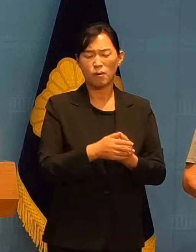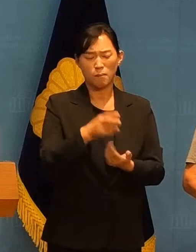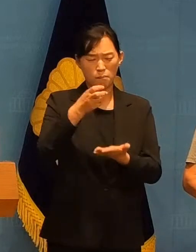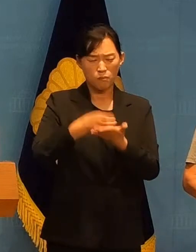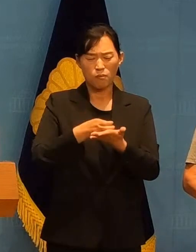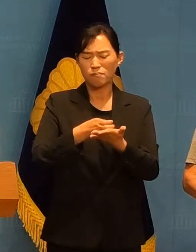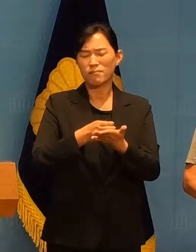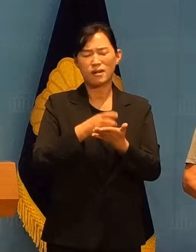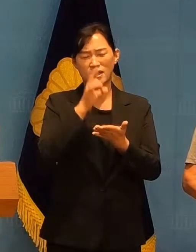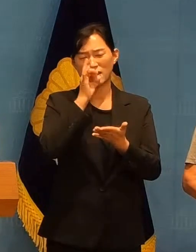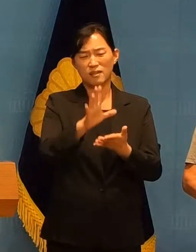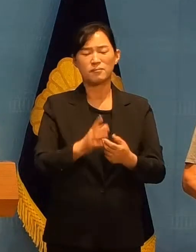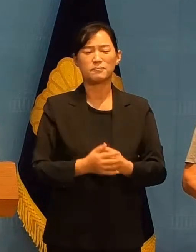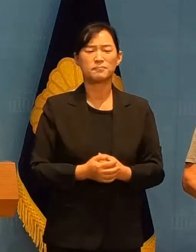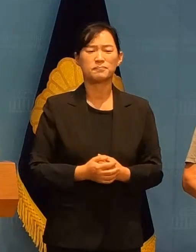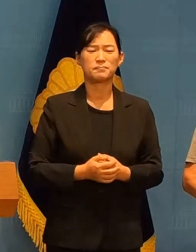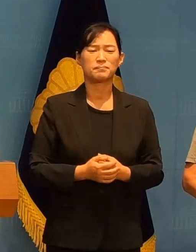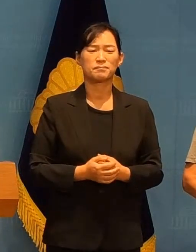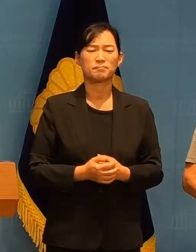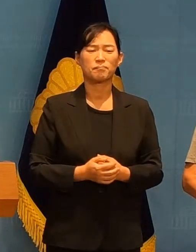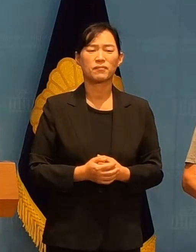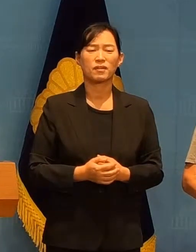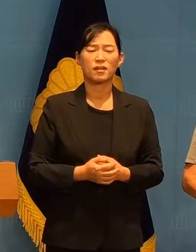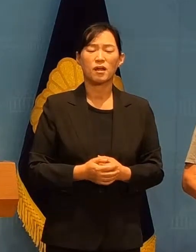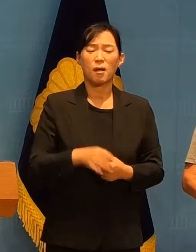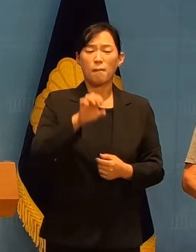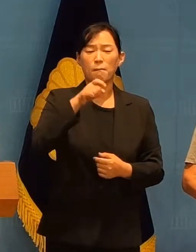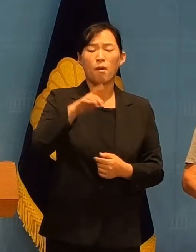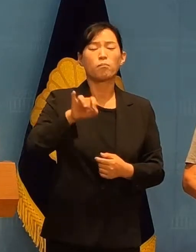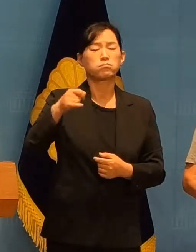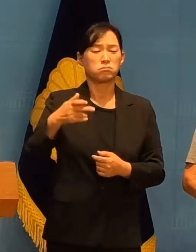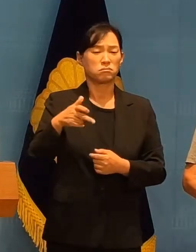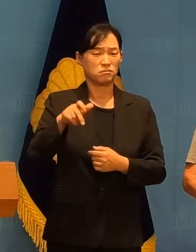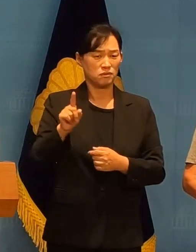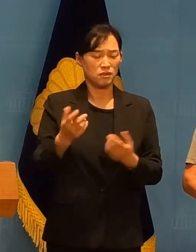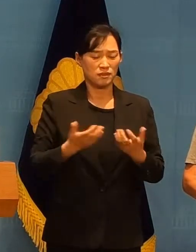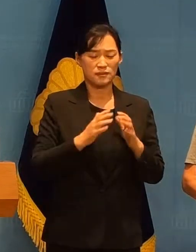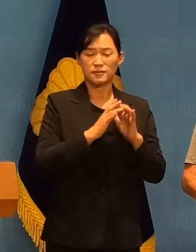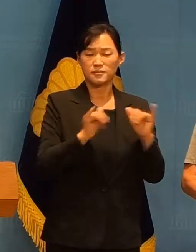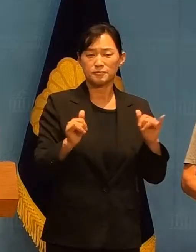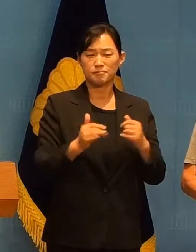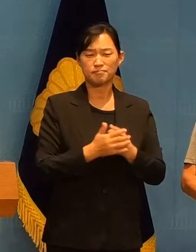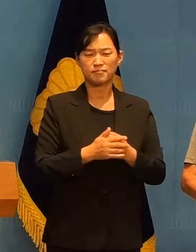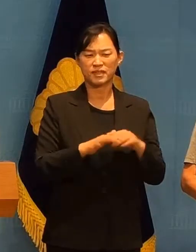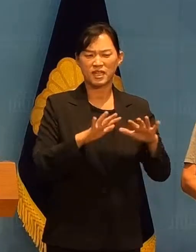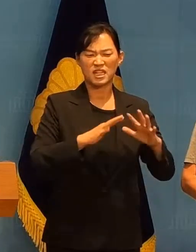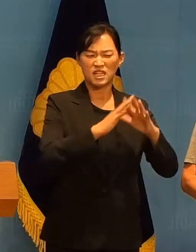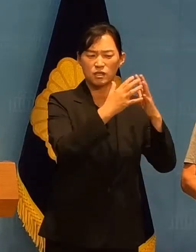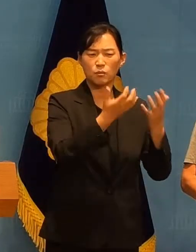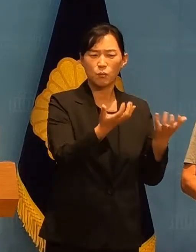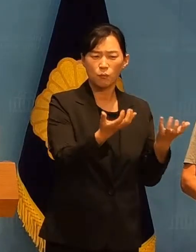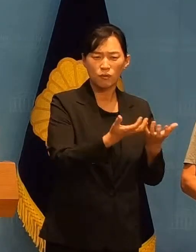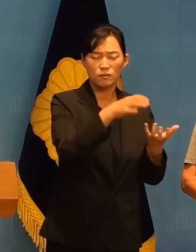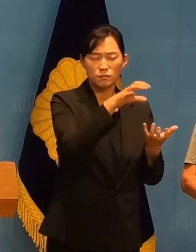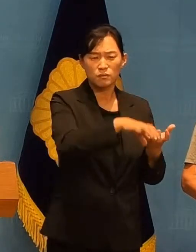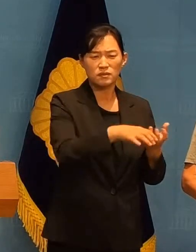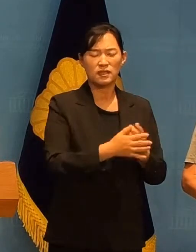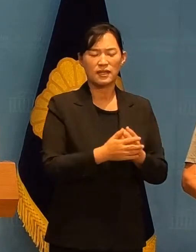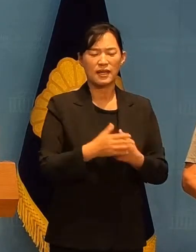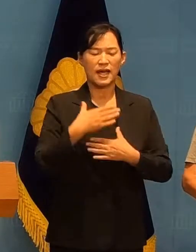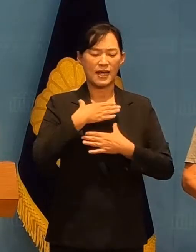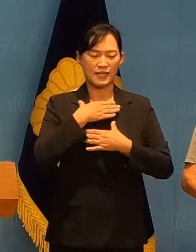될 수 없습니다. 우리 펌프카 노동자들은 현장의 안전과 품질을